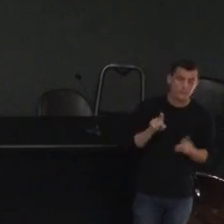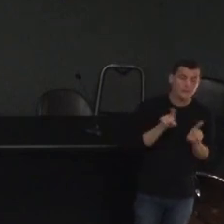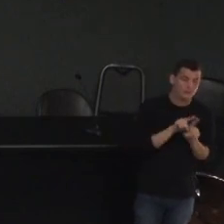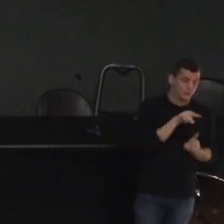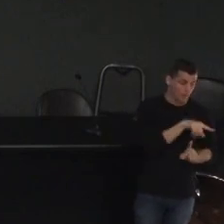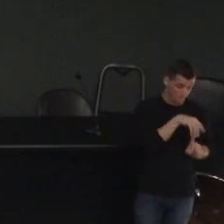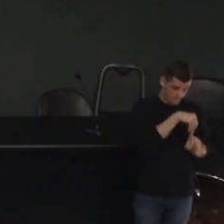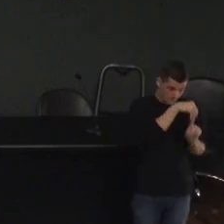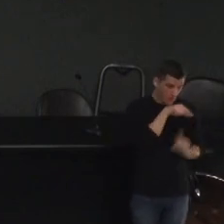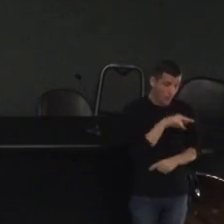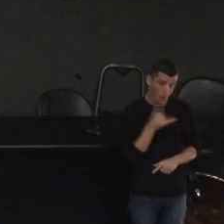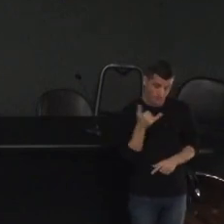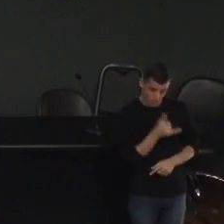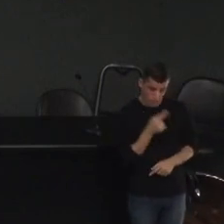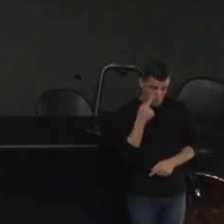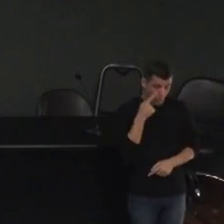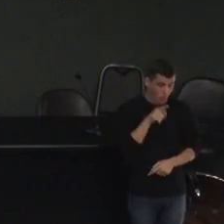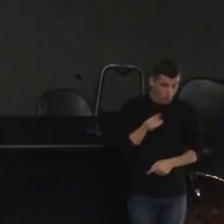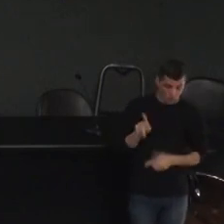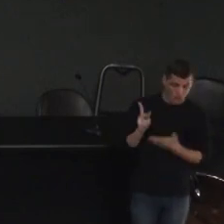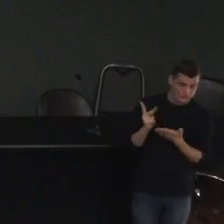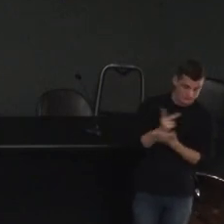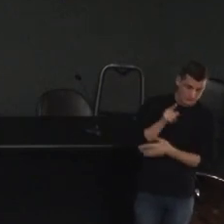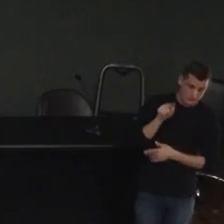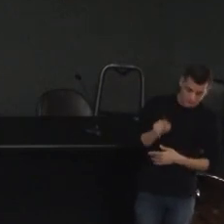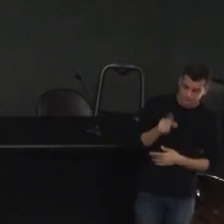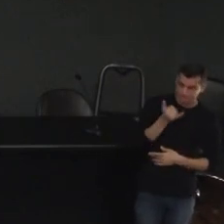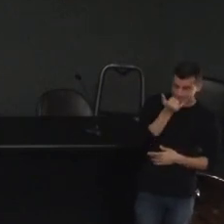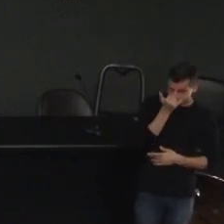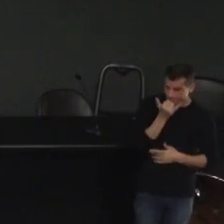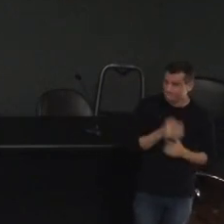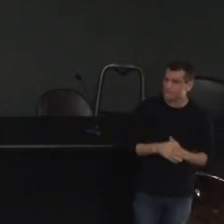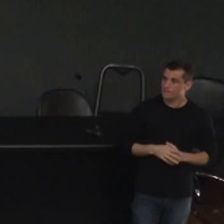titular Então tem que comunicar os dois